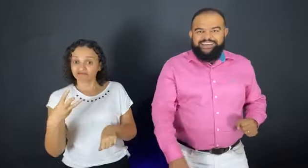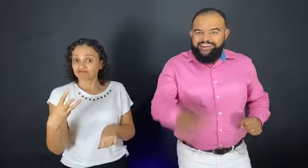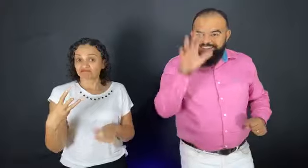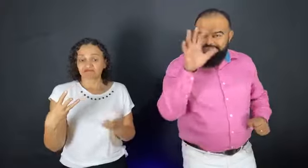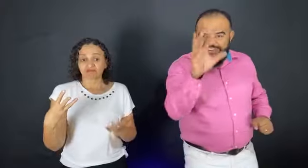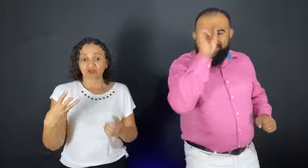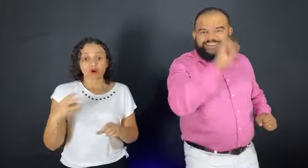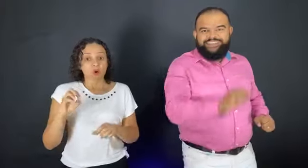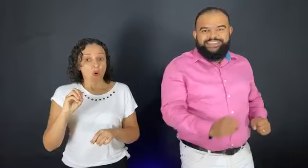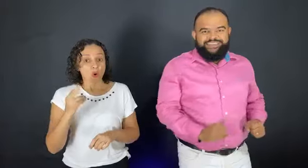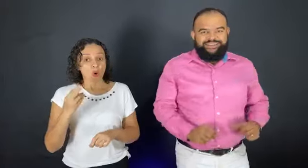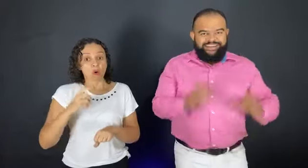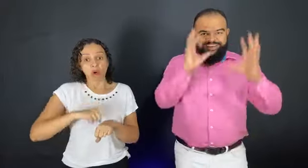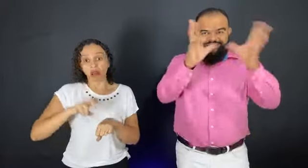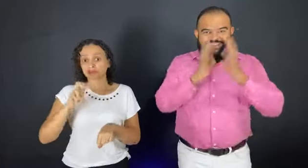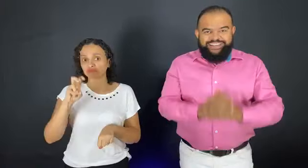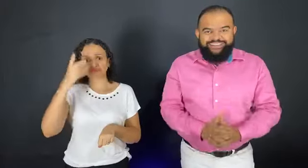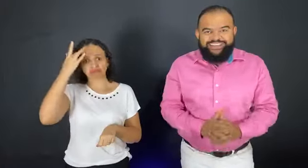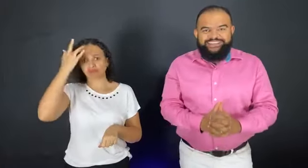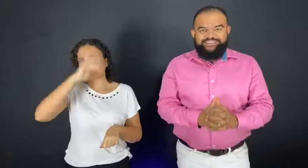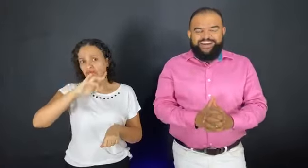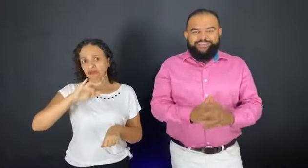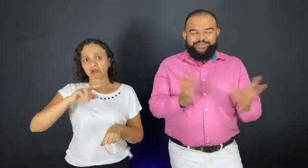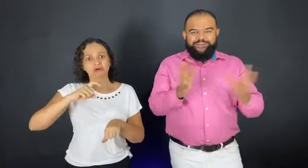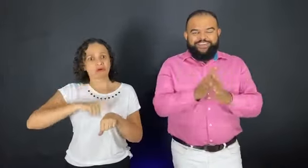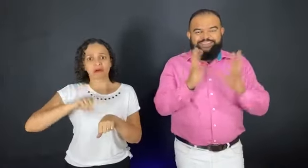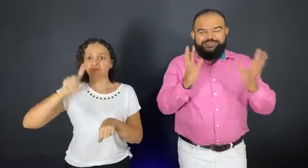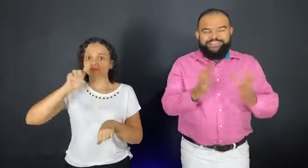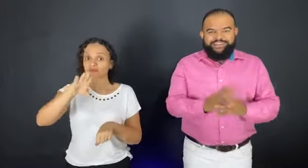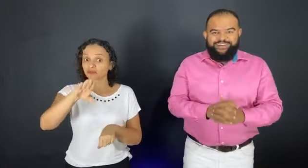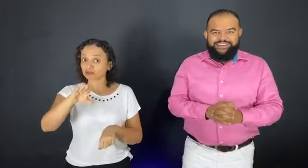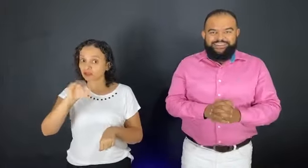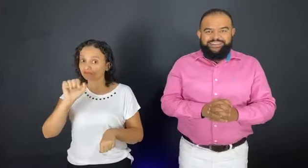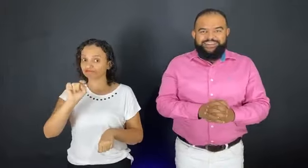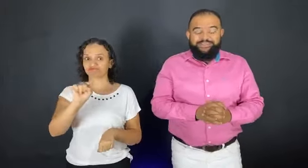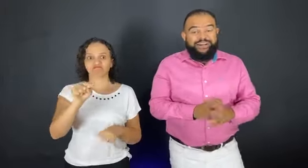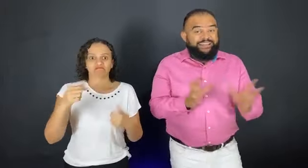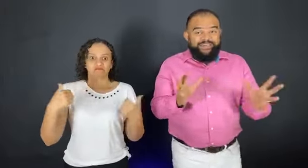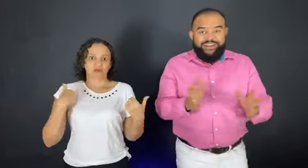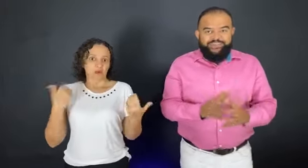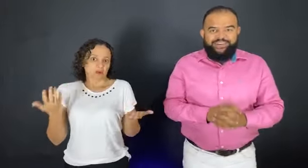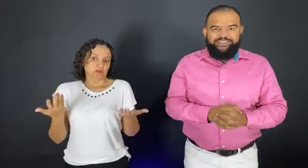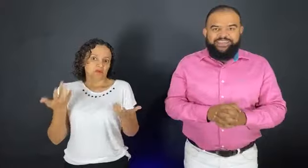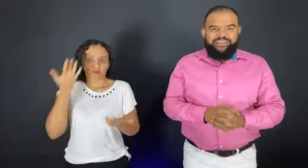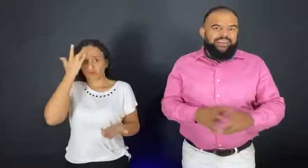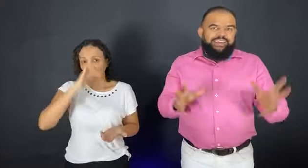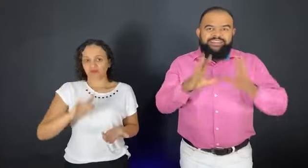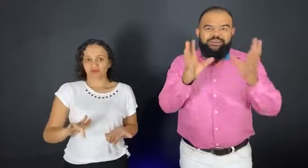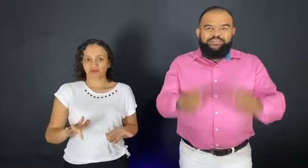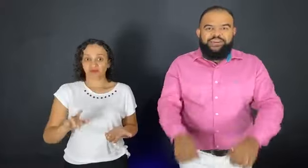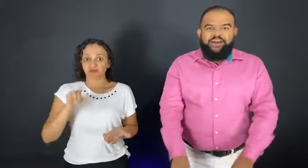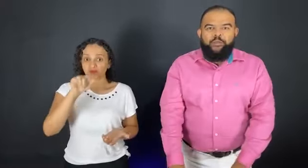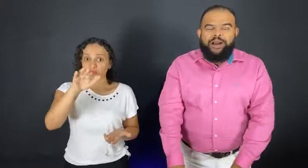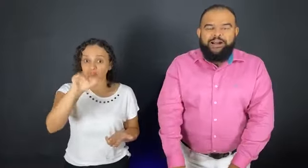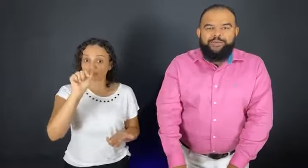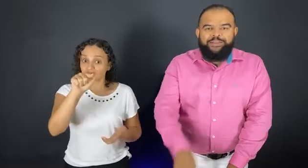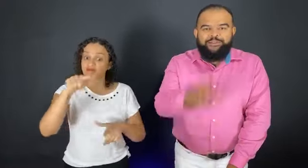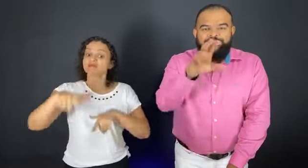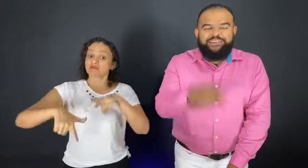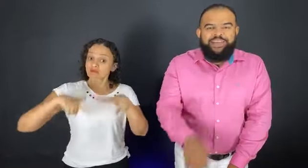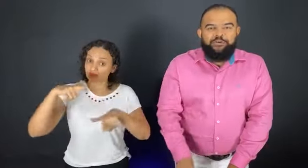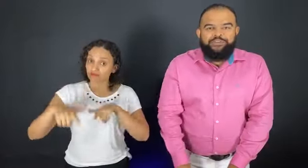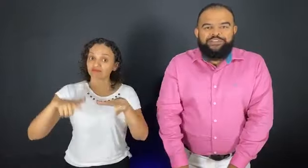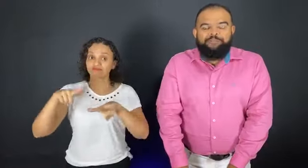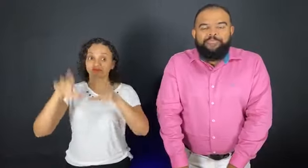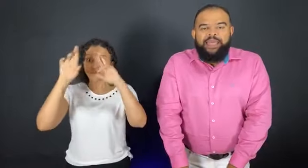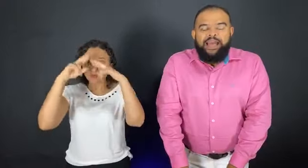3, ou tem chamado às 5. Mas Deus tem te chamado. Prova que Deus chama. para trabalhar no reino dele. E Deus vai dar o